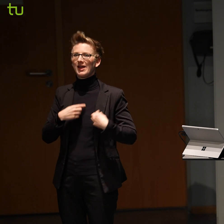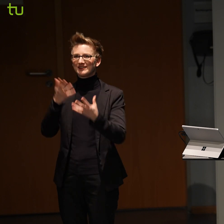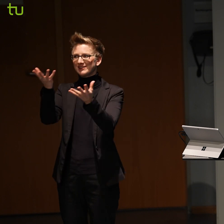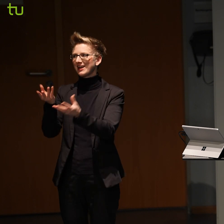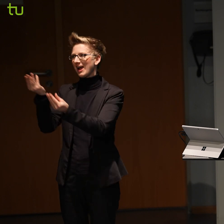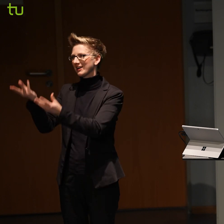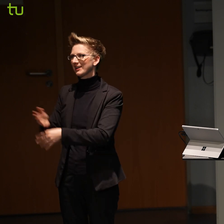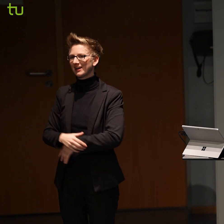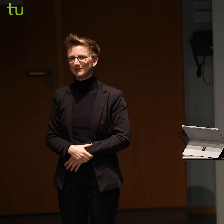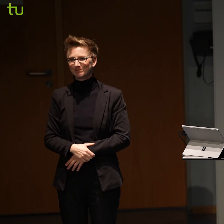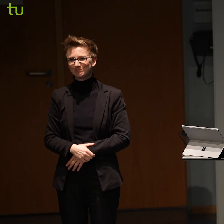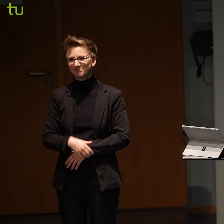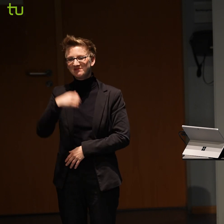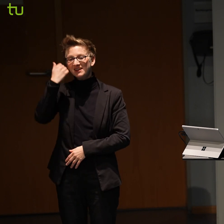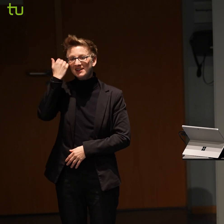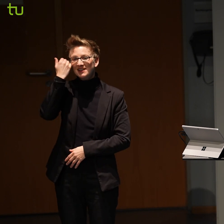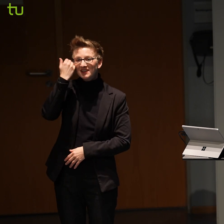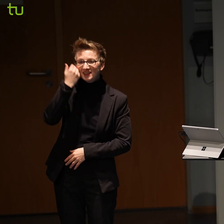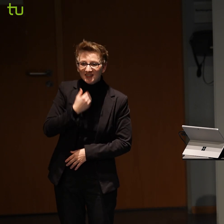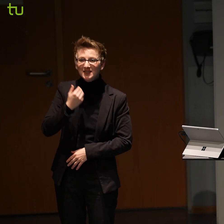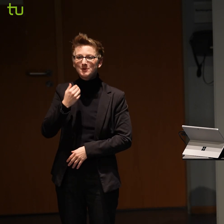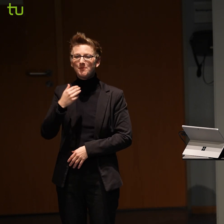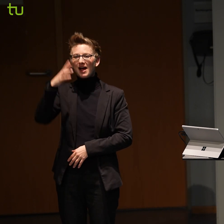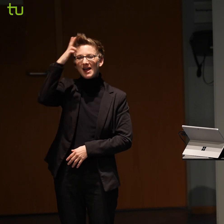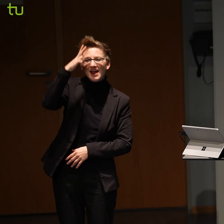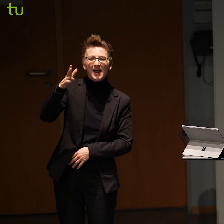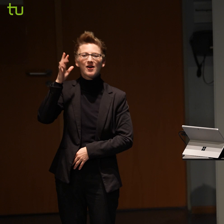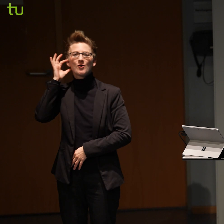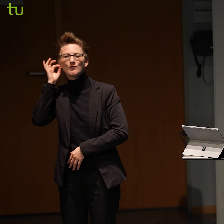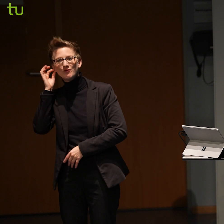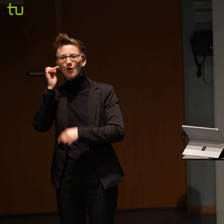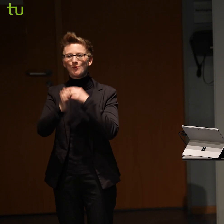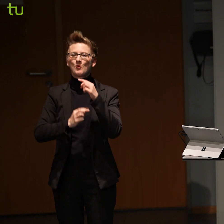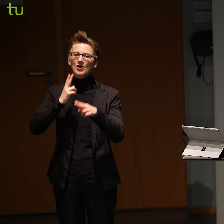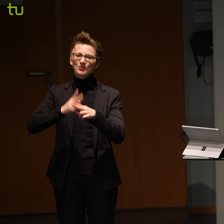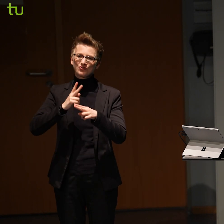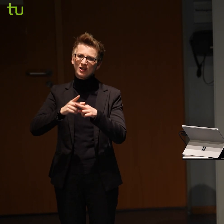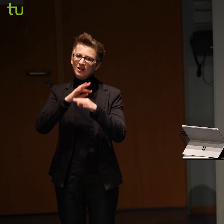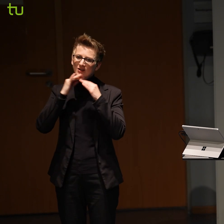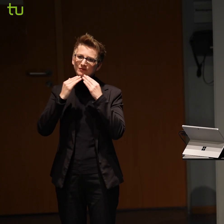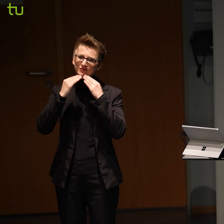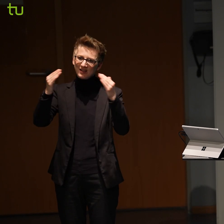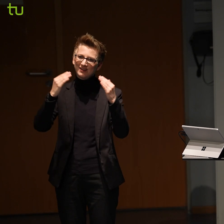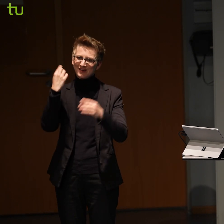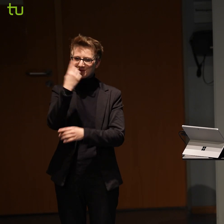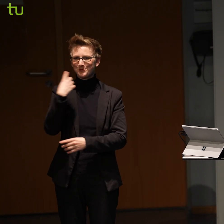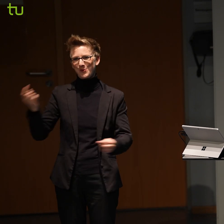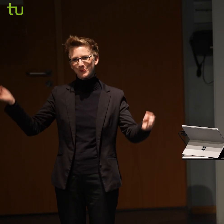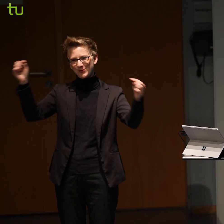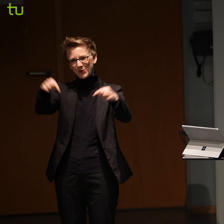Lieber Herr Müller-Stahl, liebe Frau Müller-Stahl, wir danken Ihnen sehr herzlich, dass Sie nach Dortmund gekommen sind.